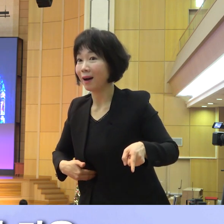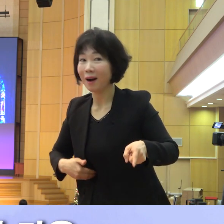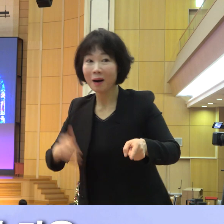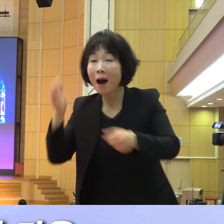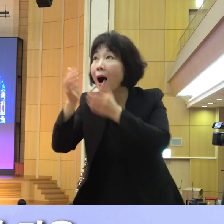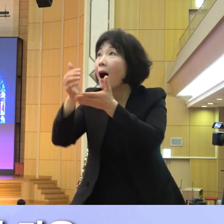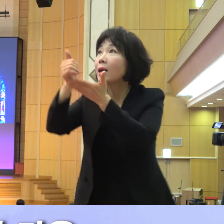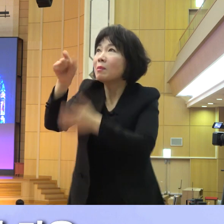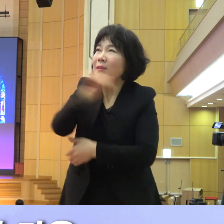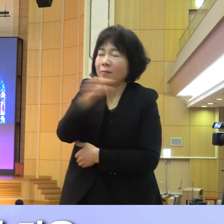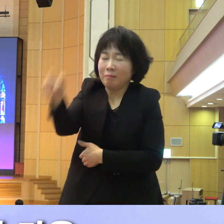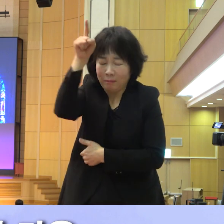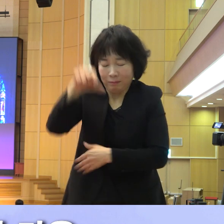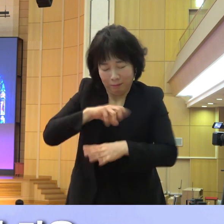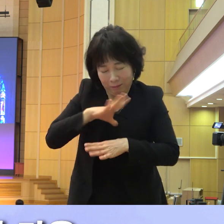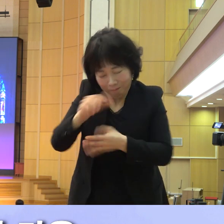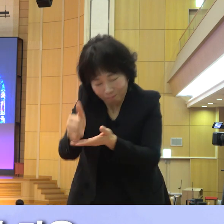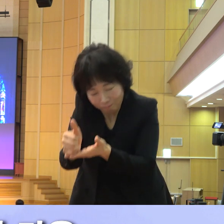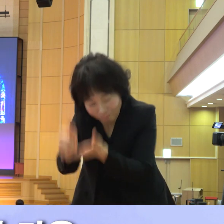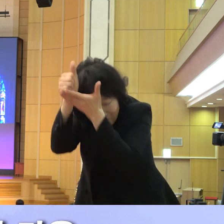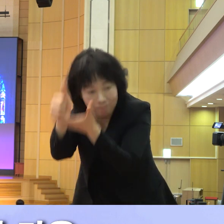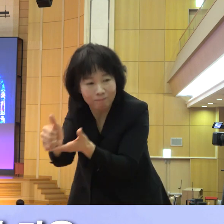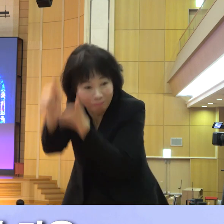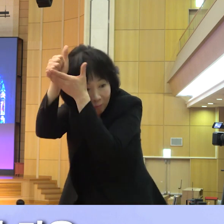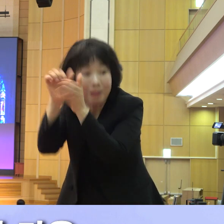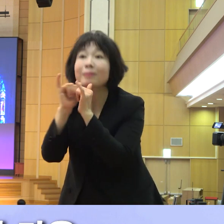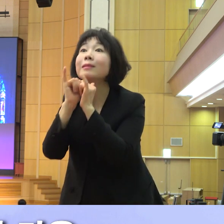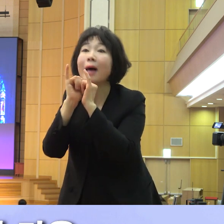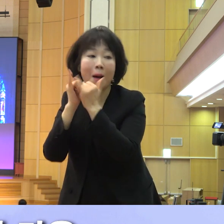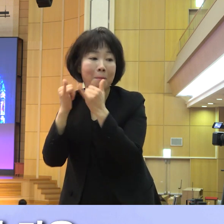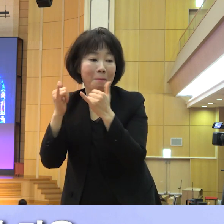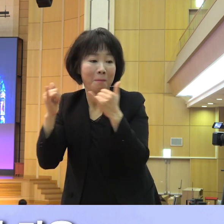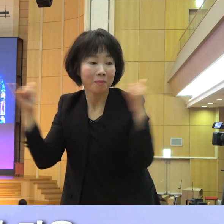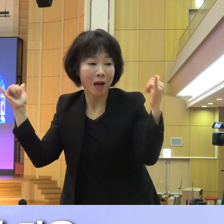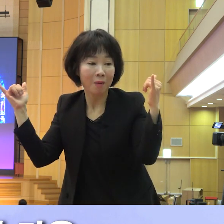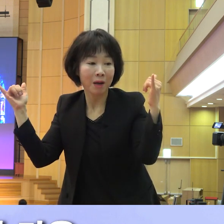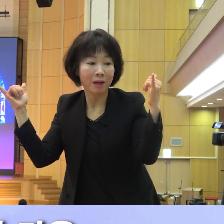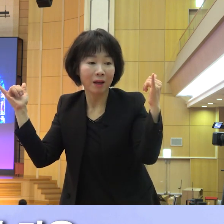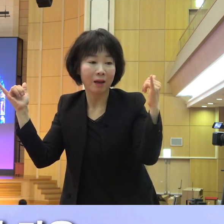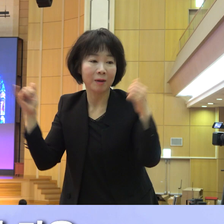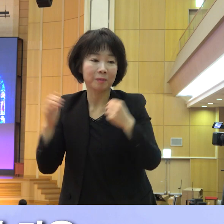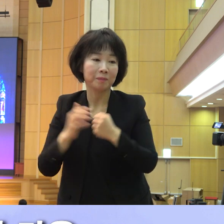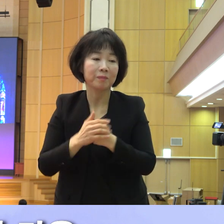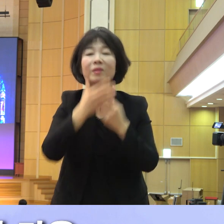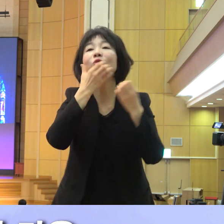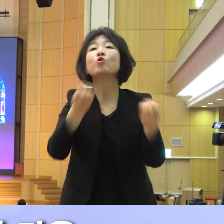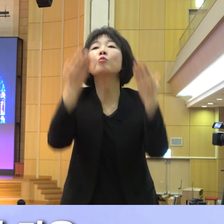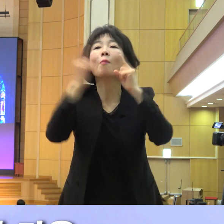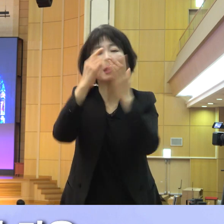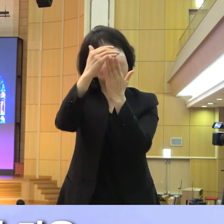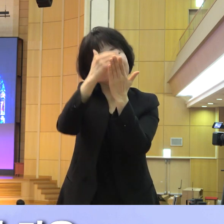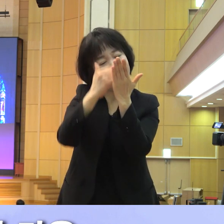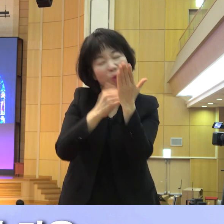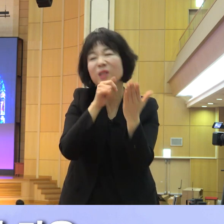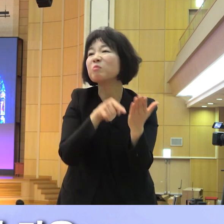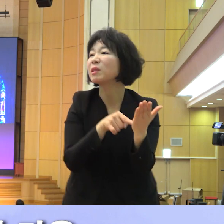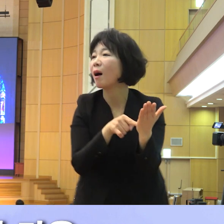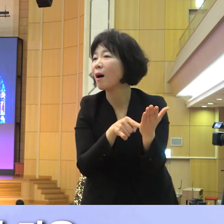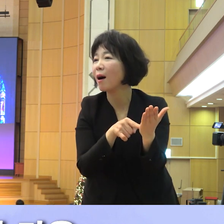경외하는 자에게 시편 128편 1절부터 4절까지의 축복의 말씀이